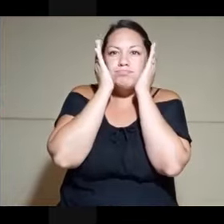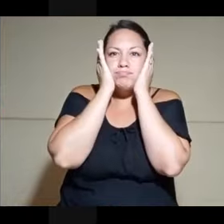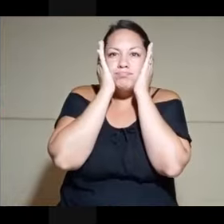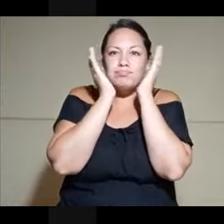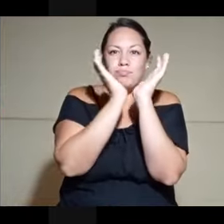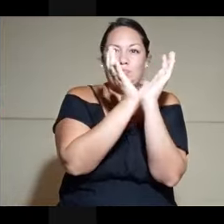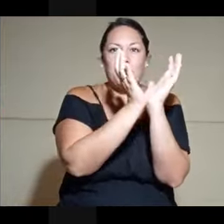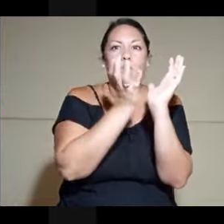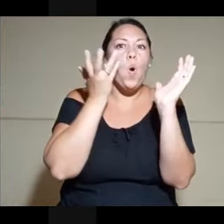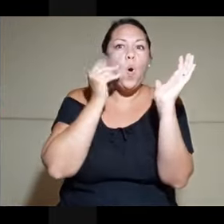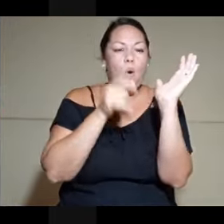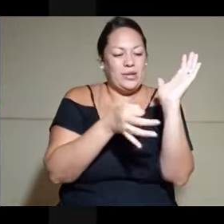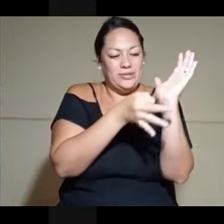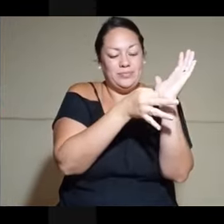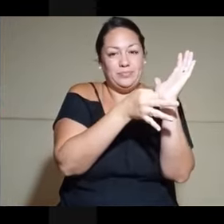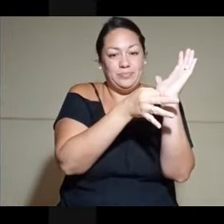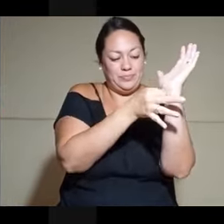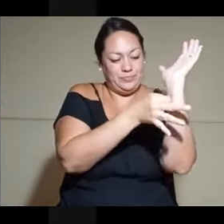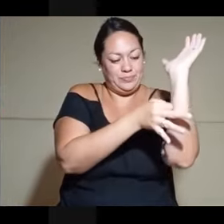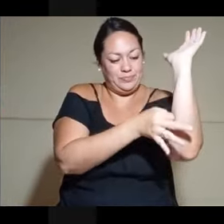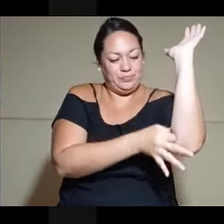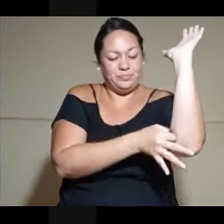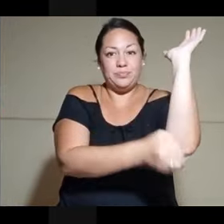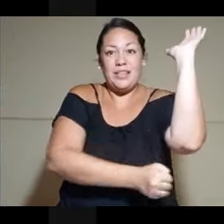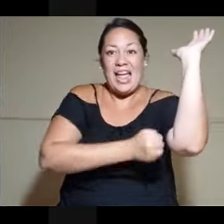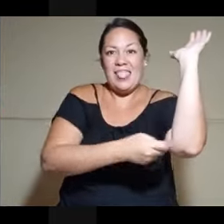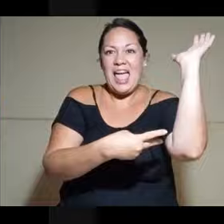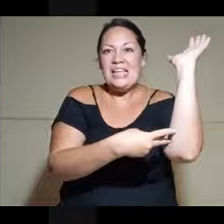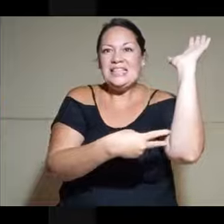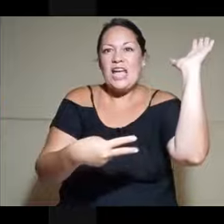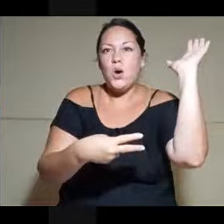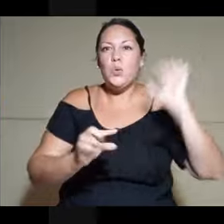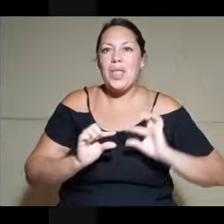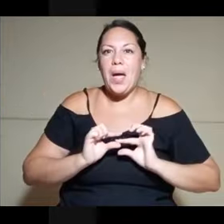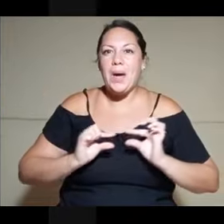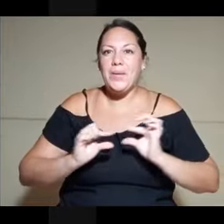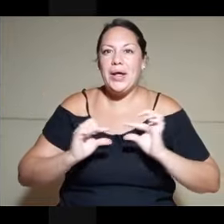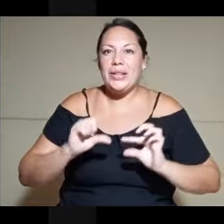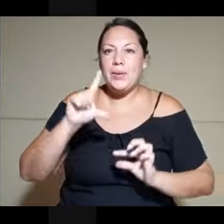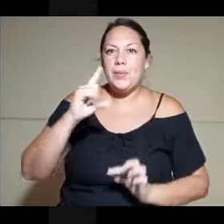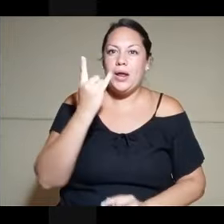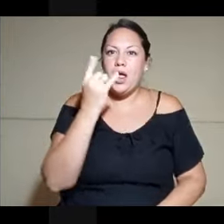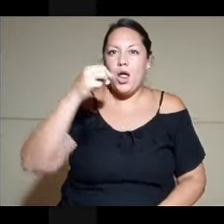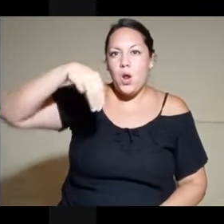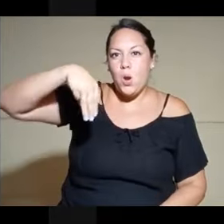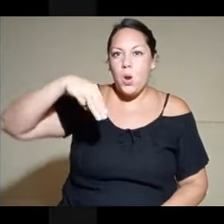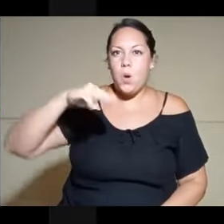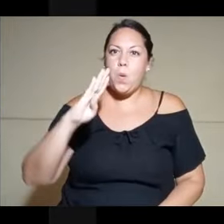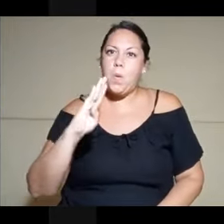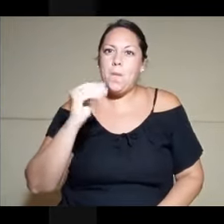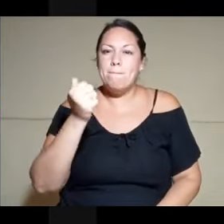que la médula espinal va entonces desde el agujero del cráneo, ¿no es cierto?, hacia abajo hasta la segunda más o menos vértebra